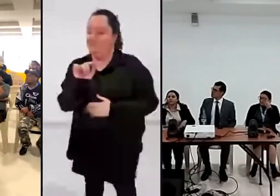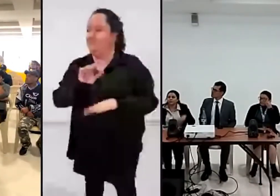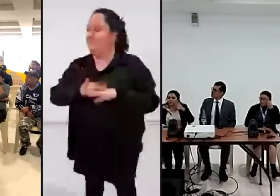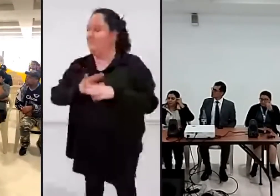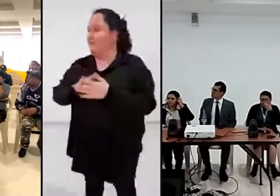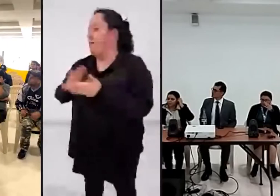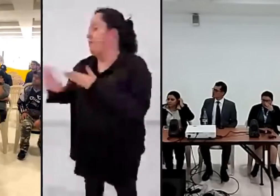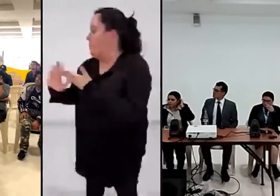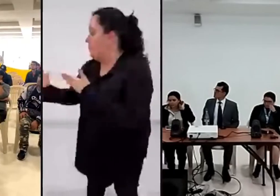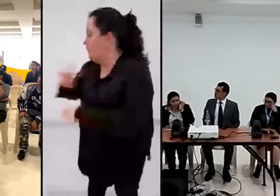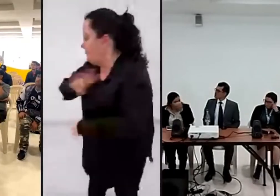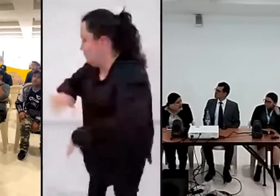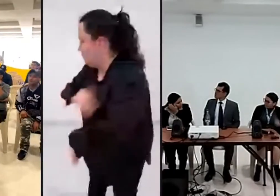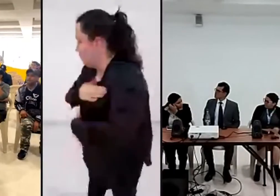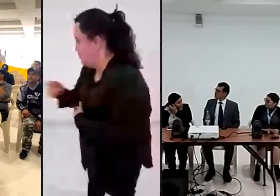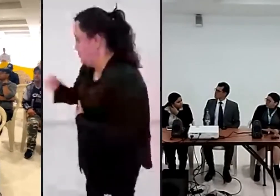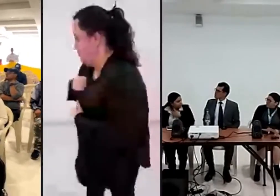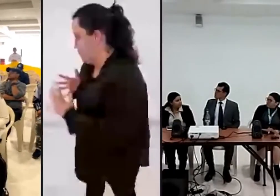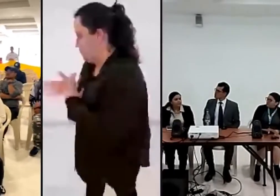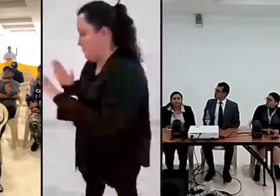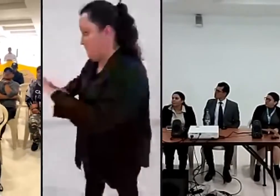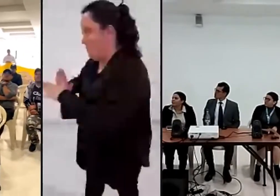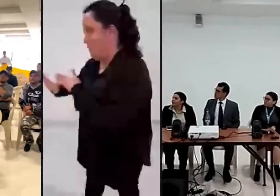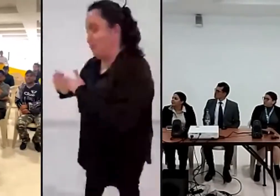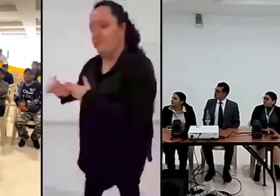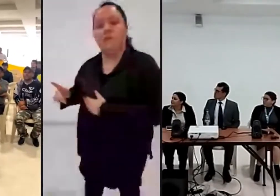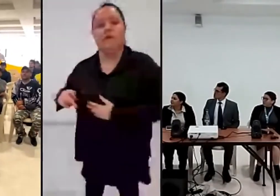pero las personas sanas